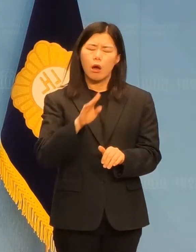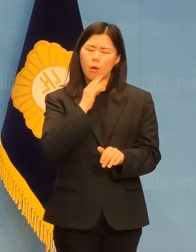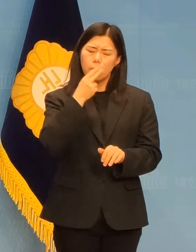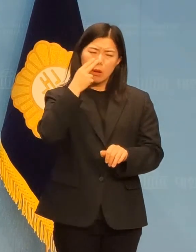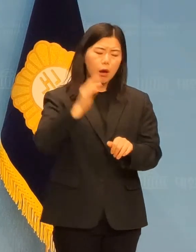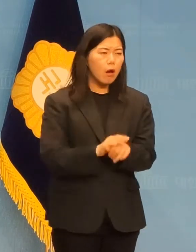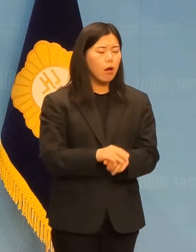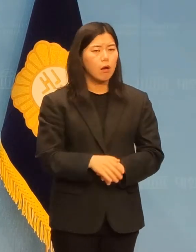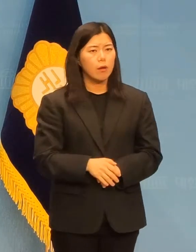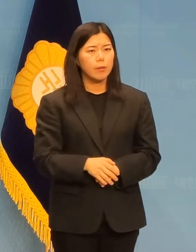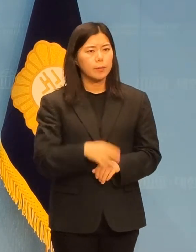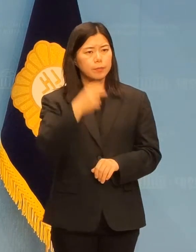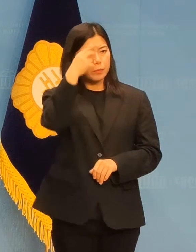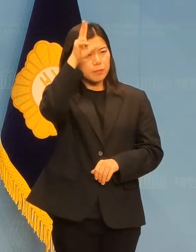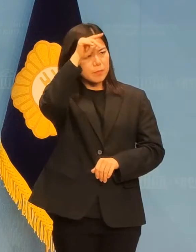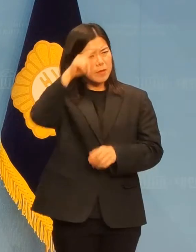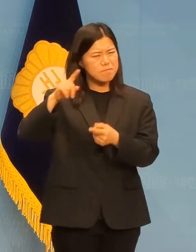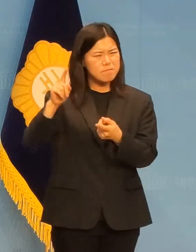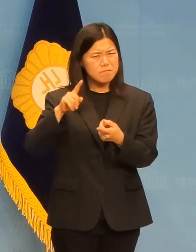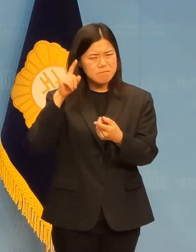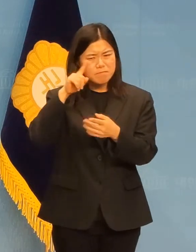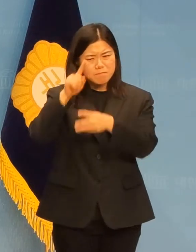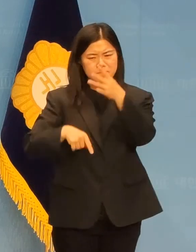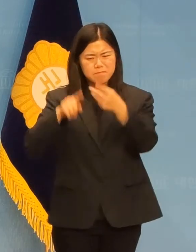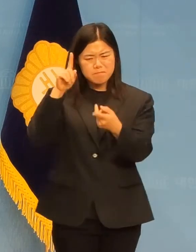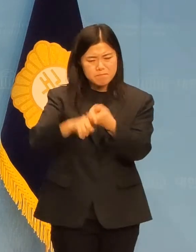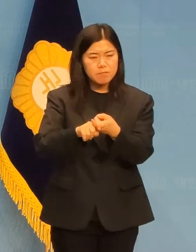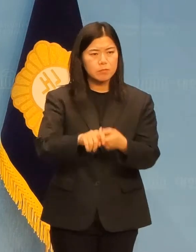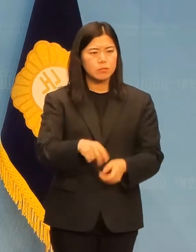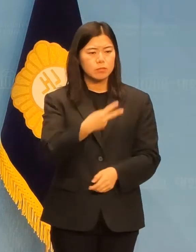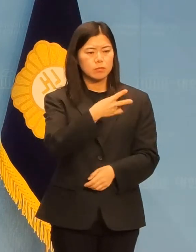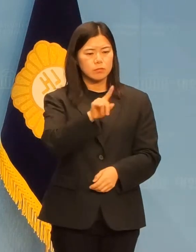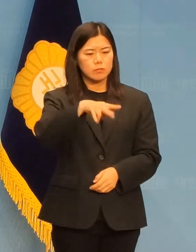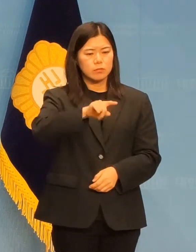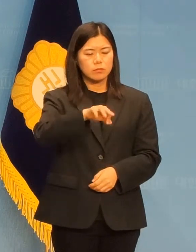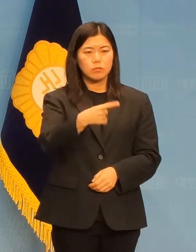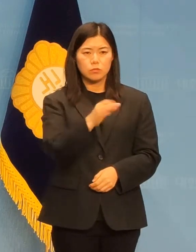찐윤 검사들, 대장동 사건 관련해서